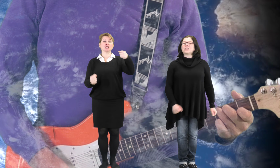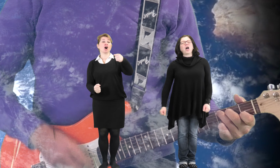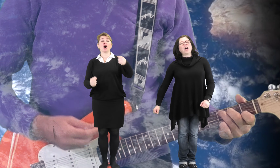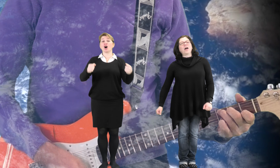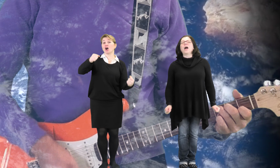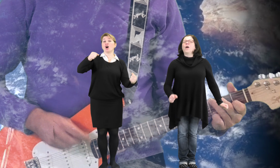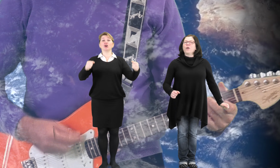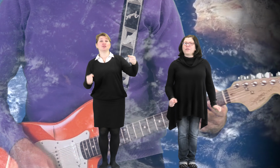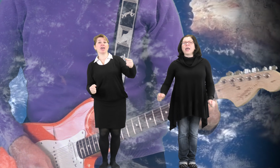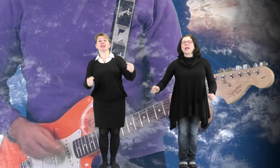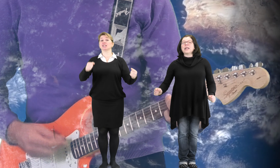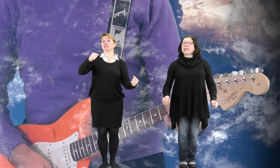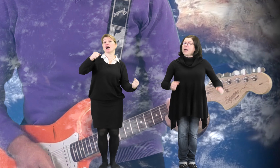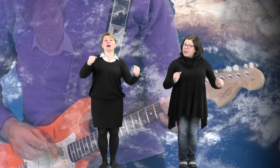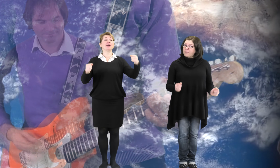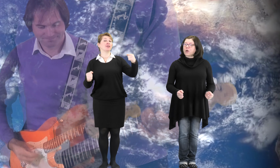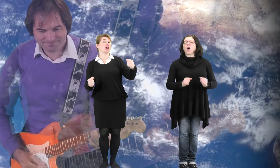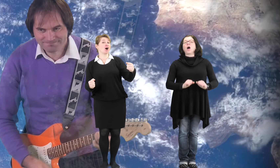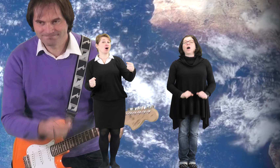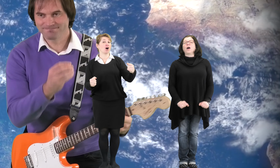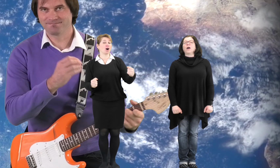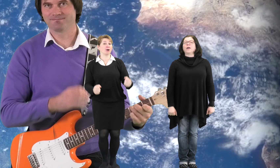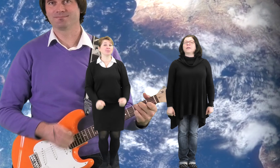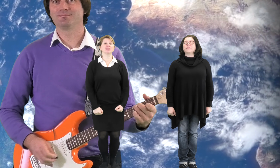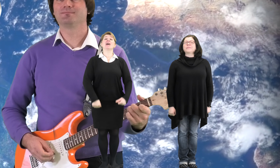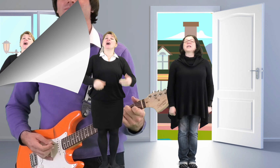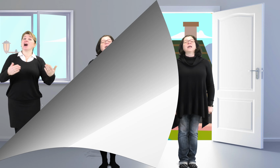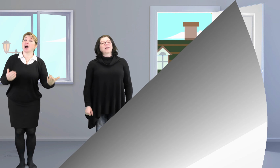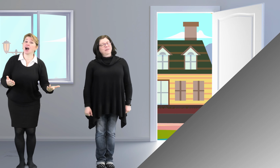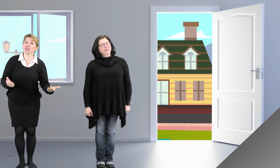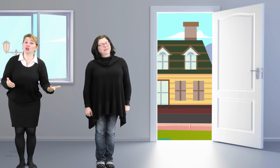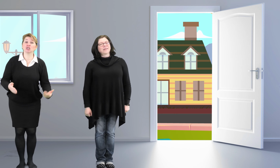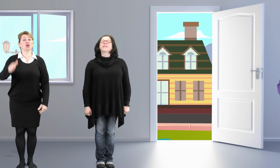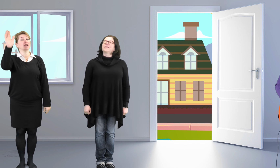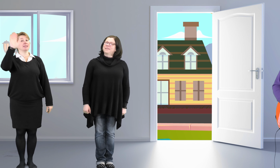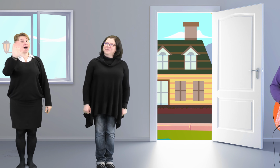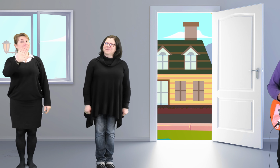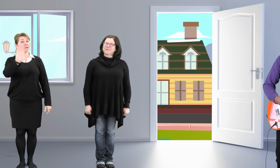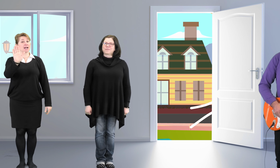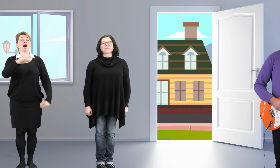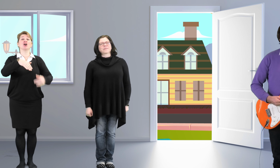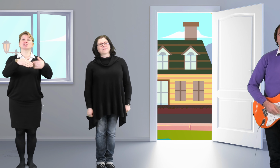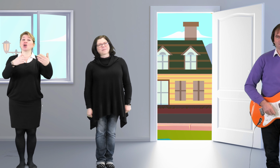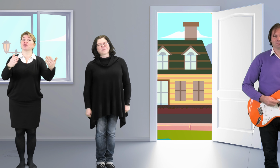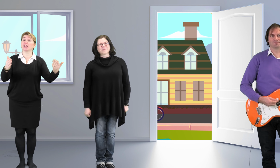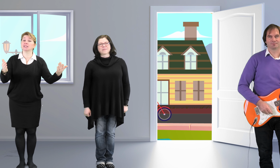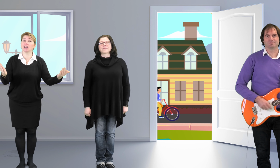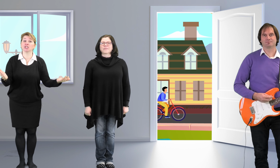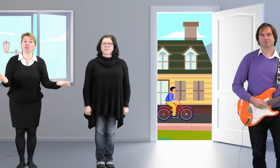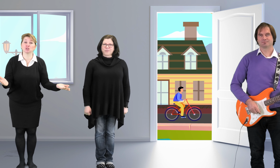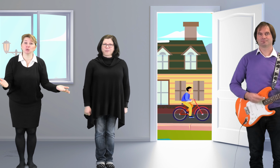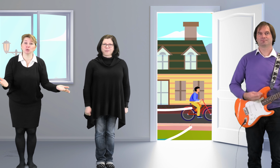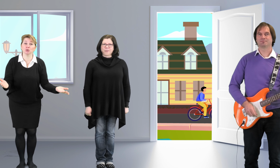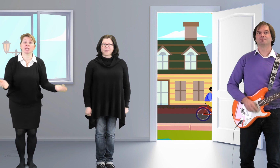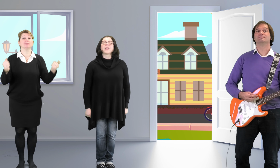jetzt aus dem und werden dabei froh. Hallo, du im Nachbarnhaus, öffne